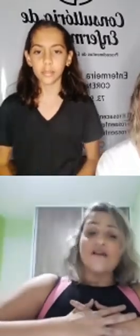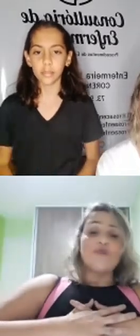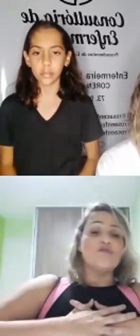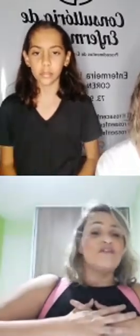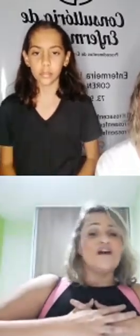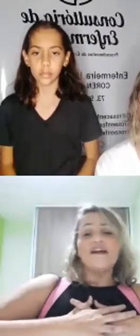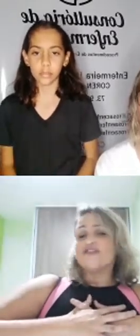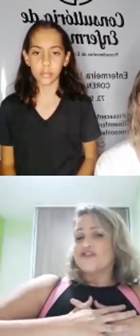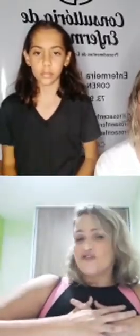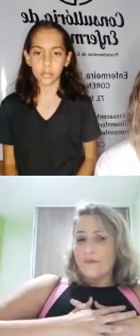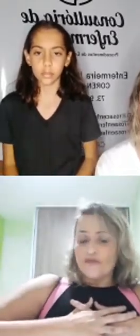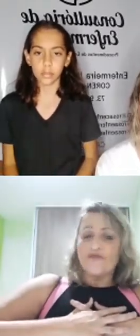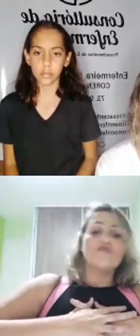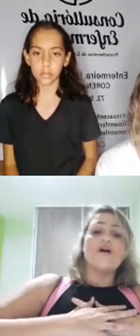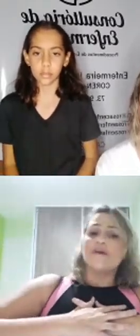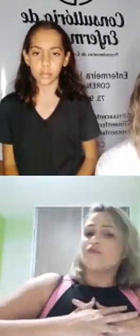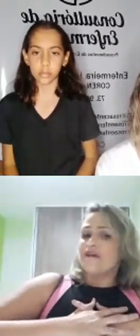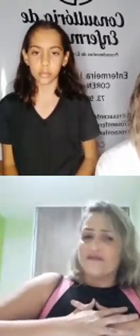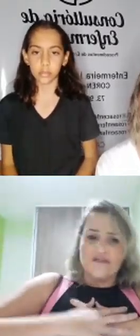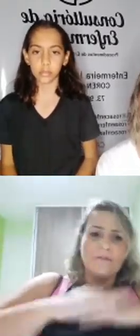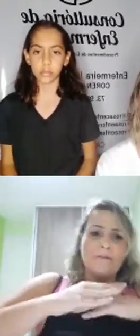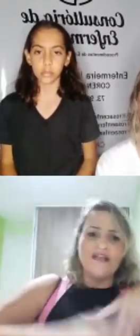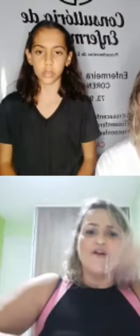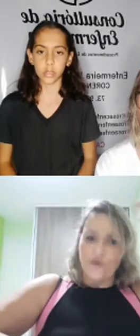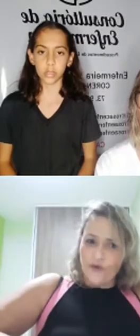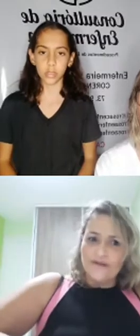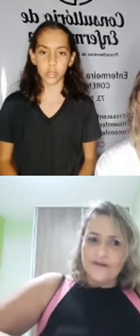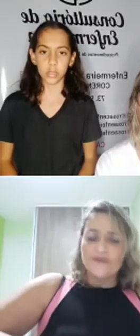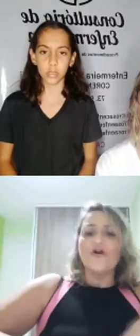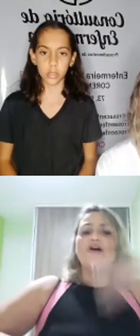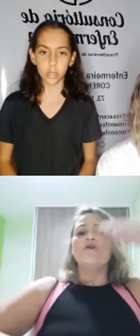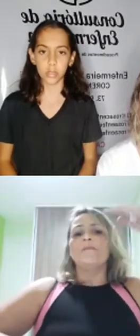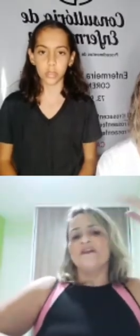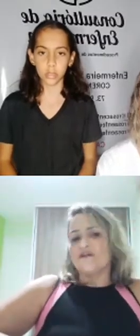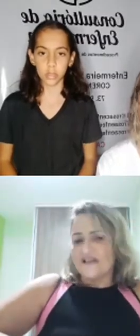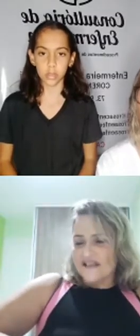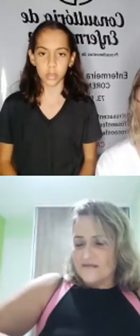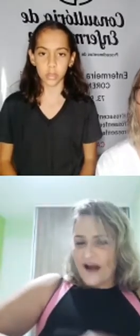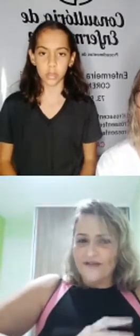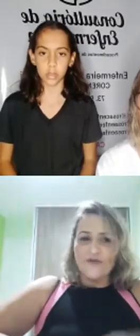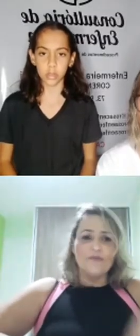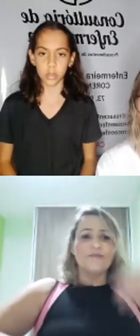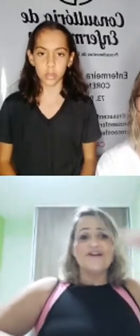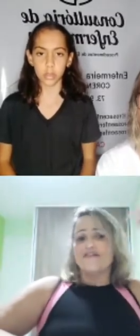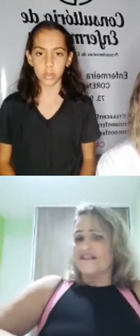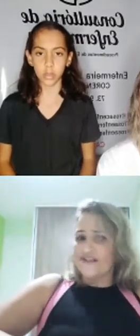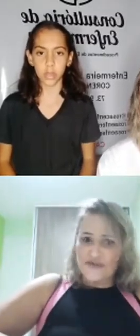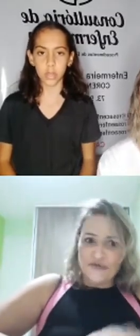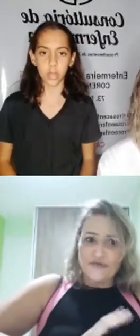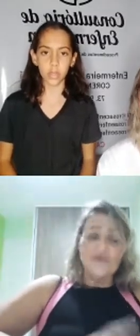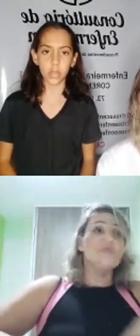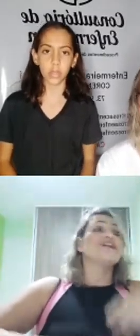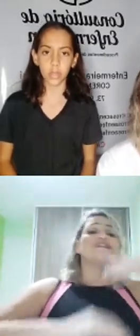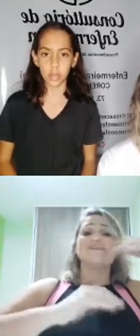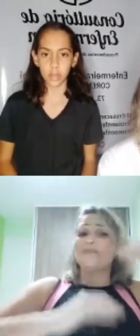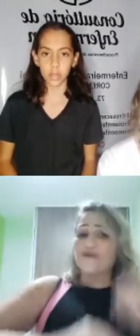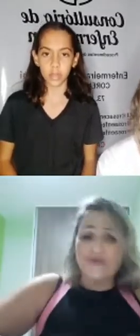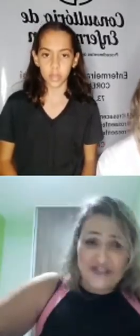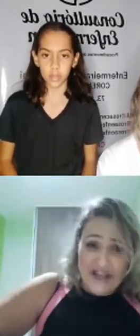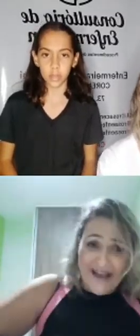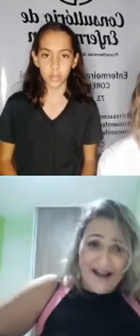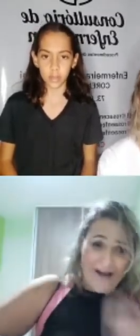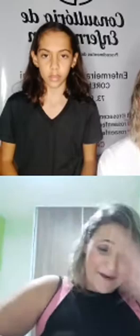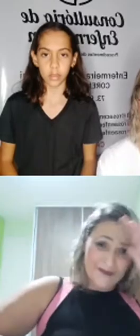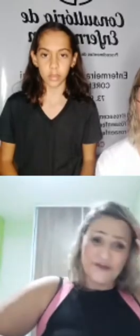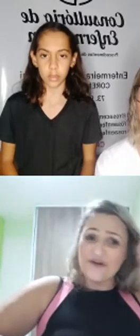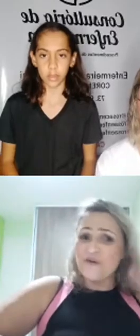essa curva vai atingir o pico, que eu não aguento mais ouvir em pico. O pico vai ser em maio, o pico vai ser E em nunca junho, chega. esse pico não